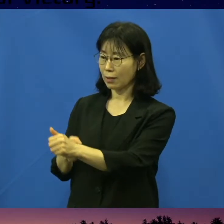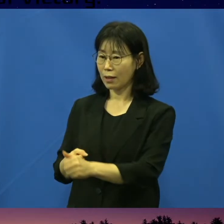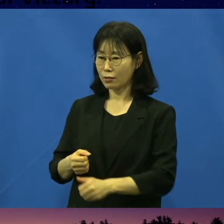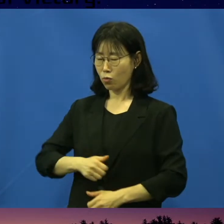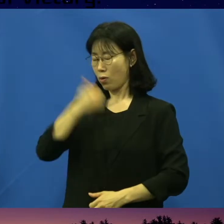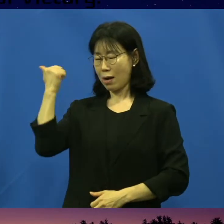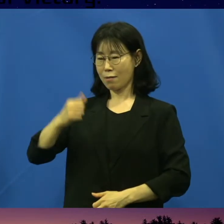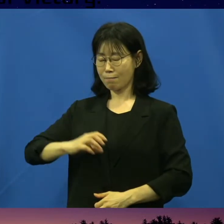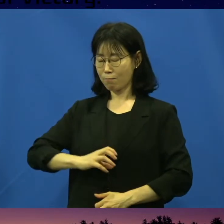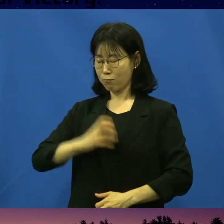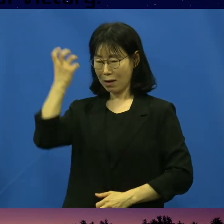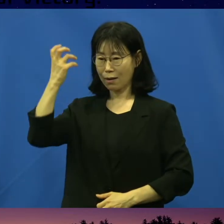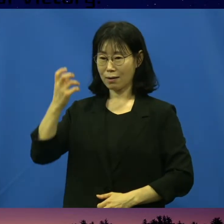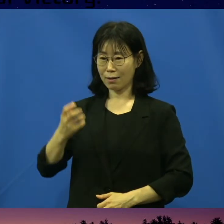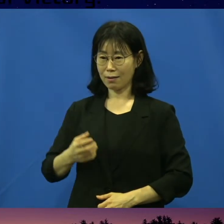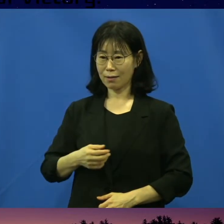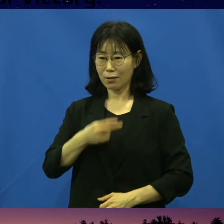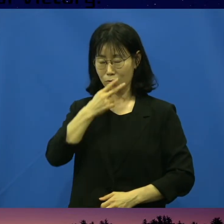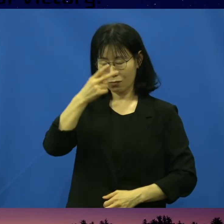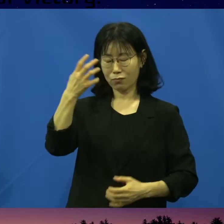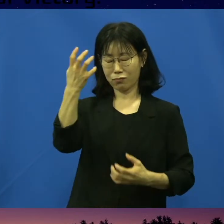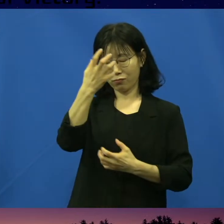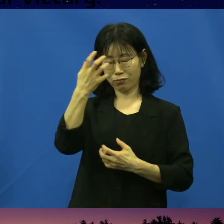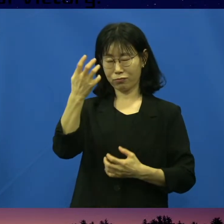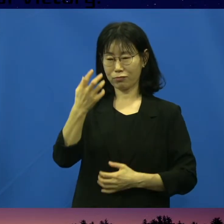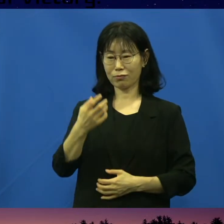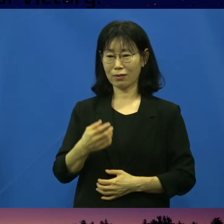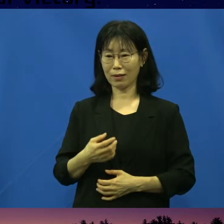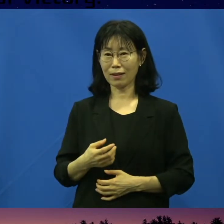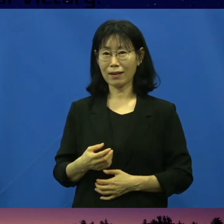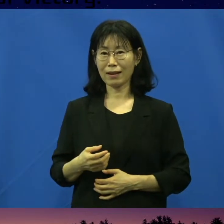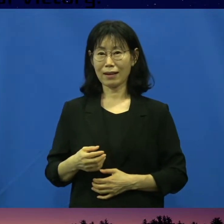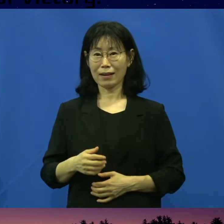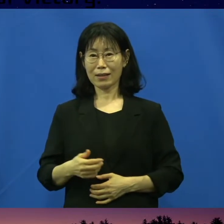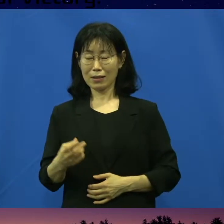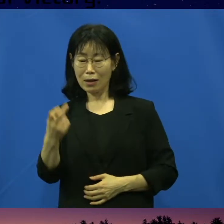잔 하셔가지고 와가지고 예수 믿자고, 형님.